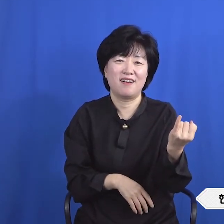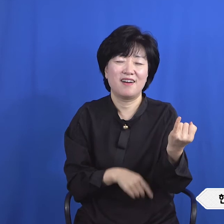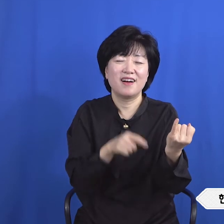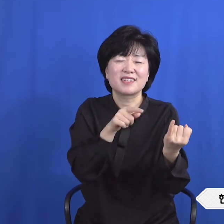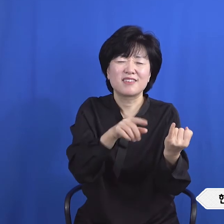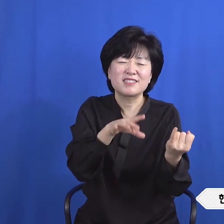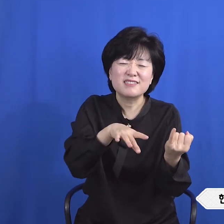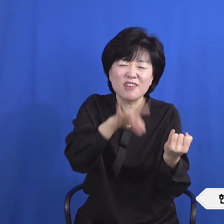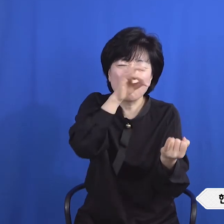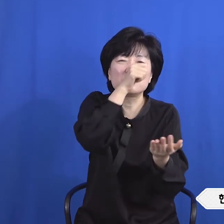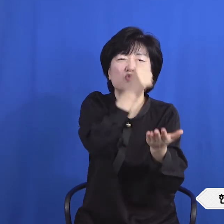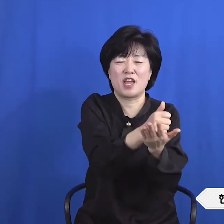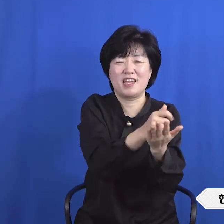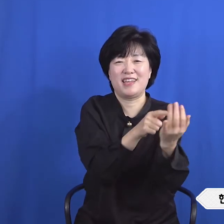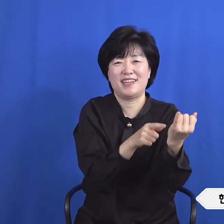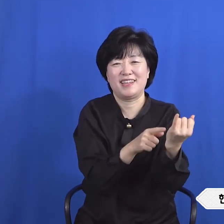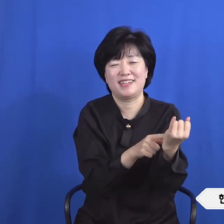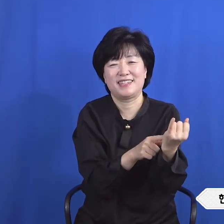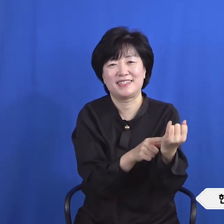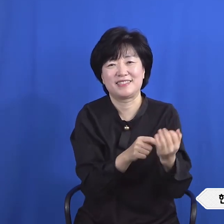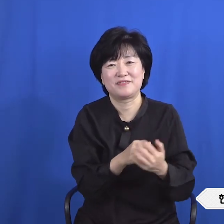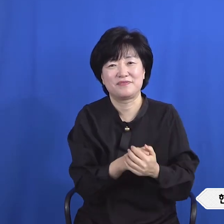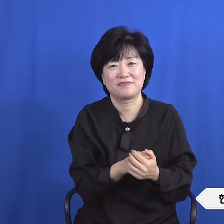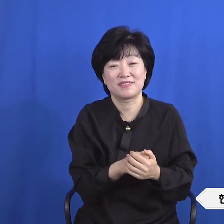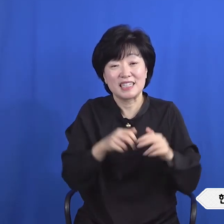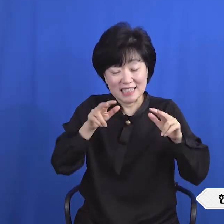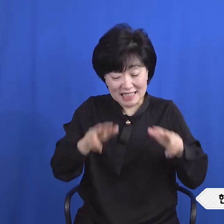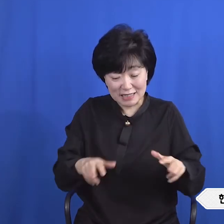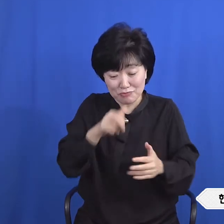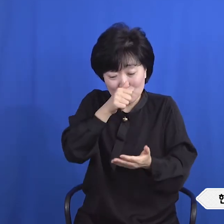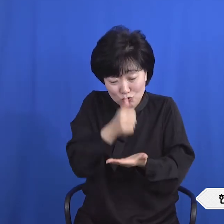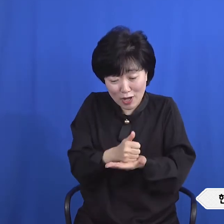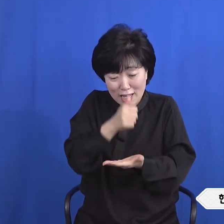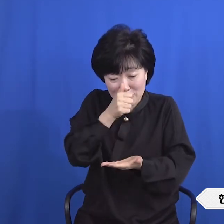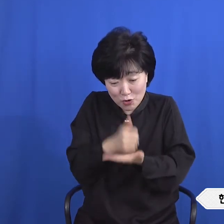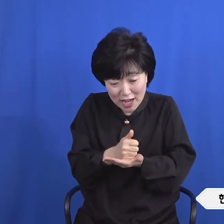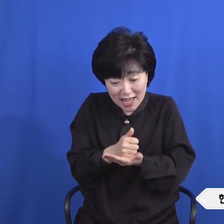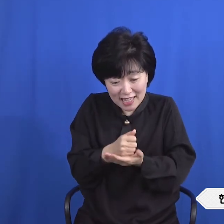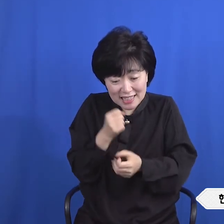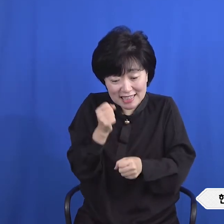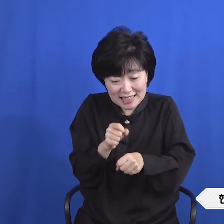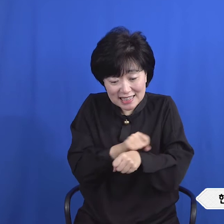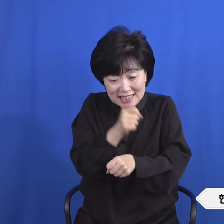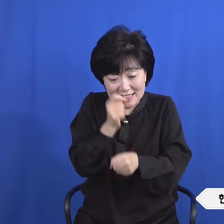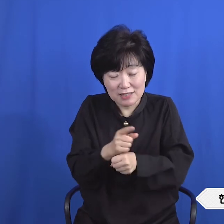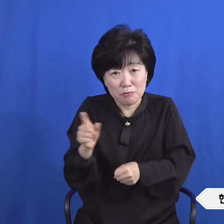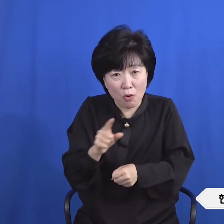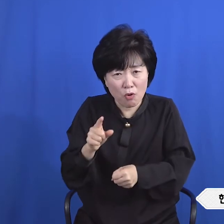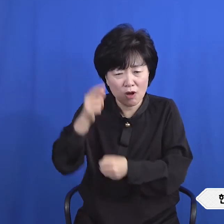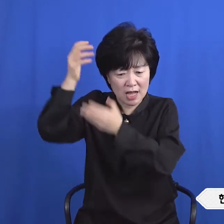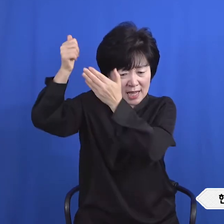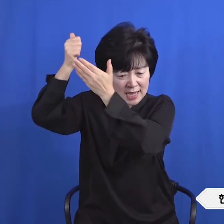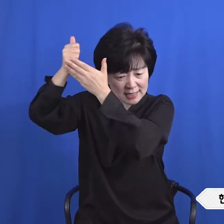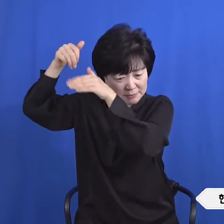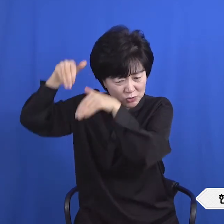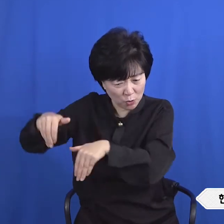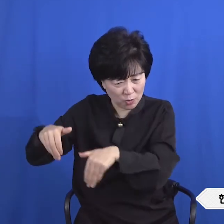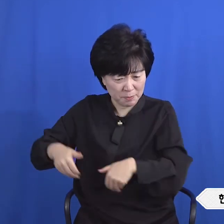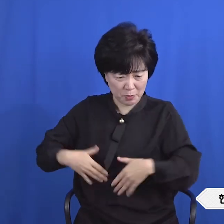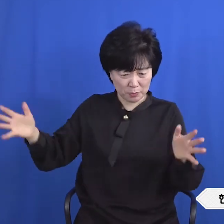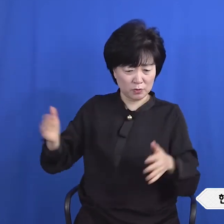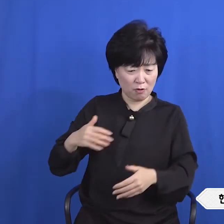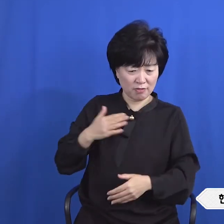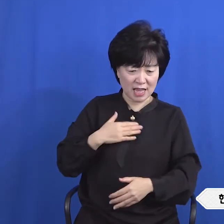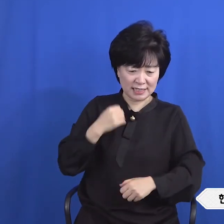그것이 최초의 죄였습니다. 지금도 죄는 늘 그렇습니다. 하나님에게 예속되지 말고